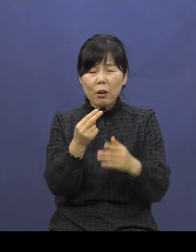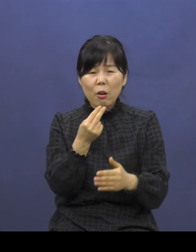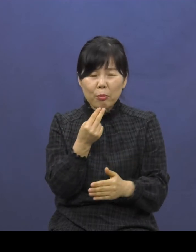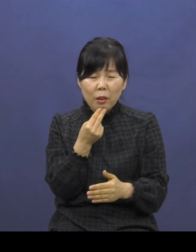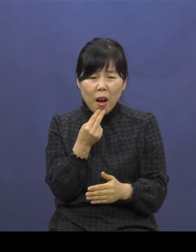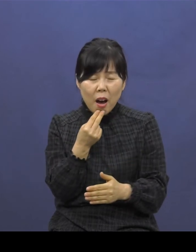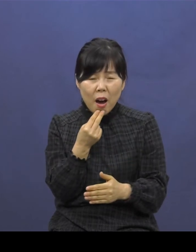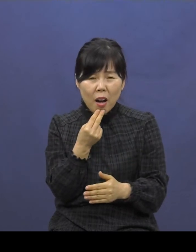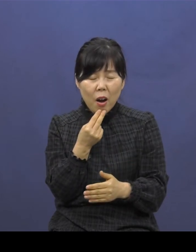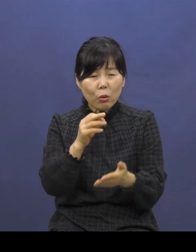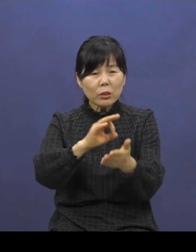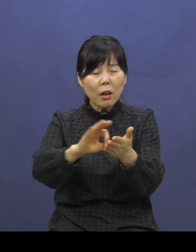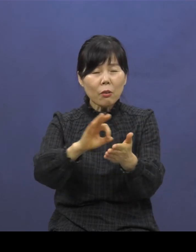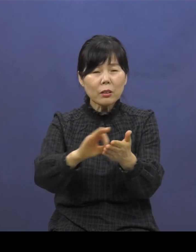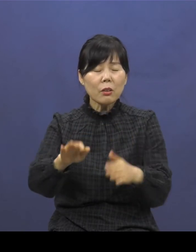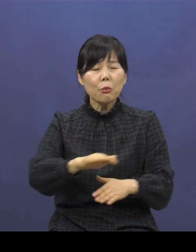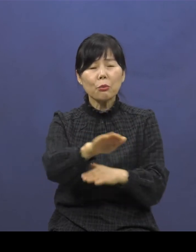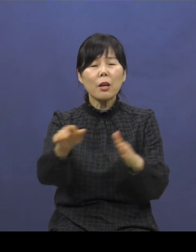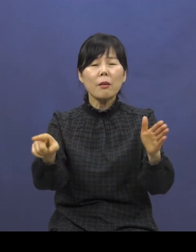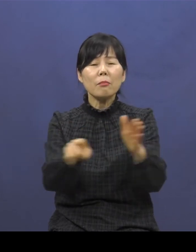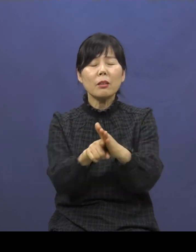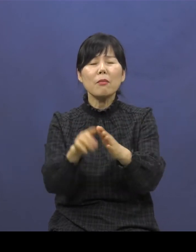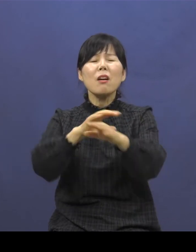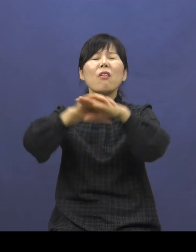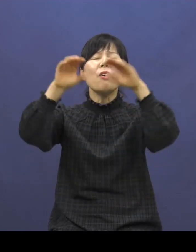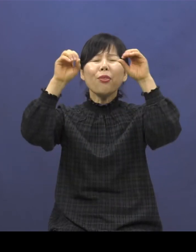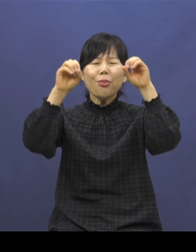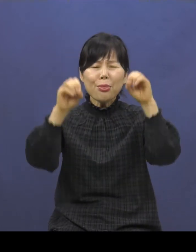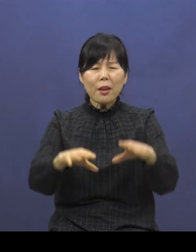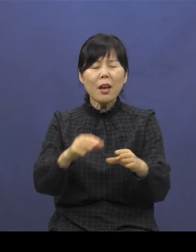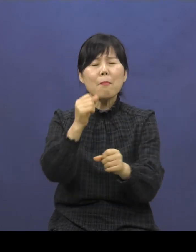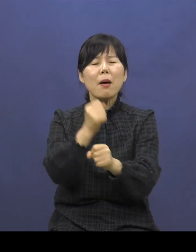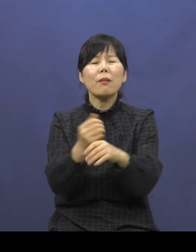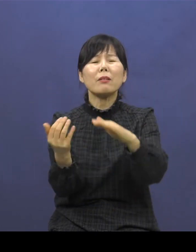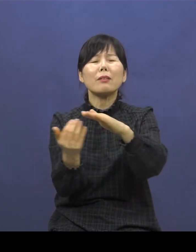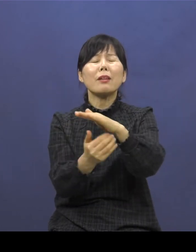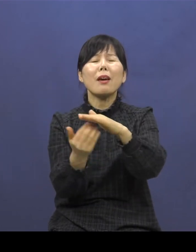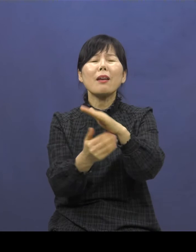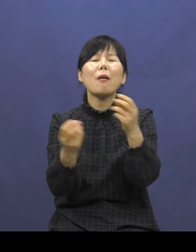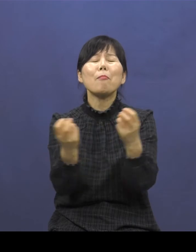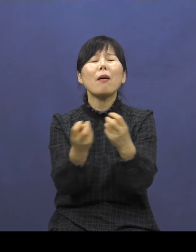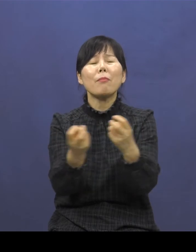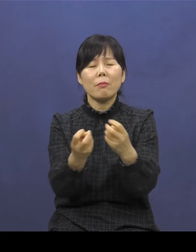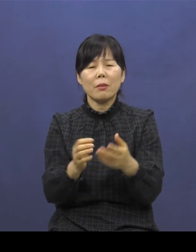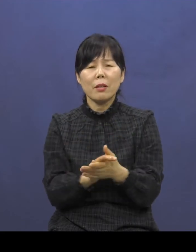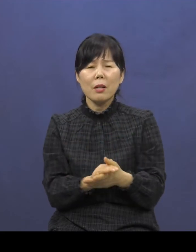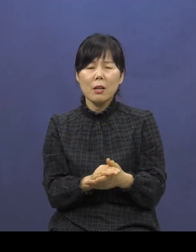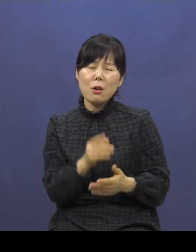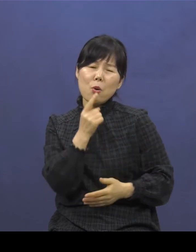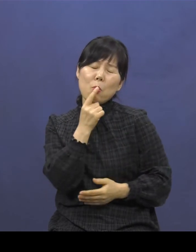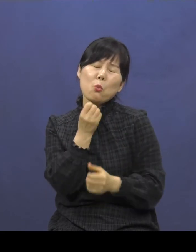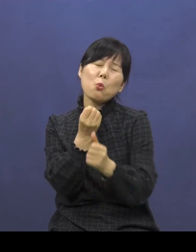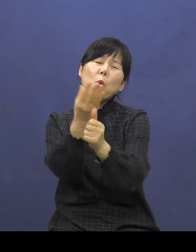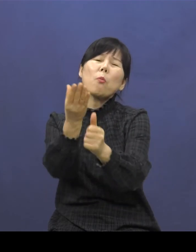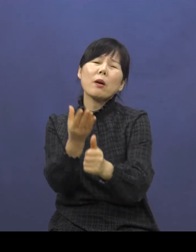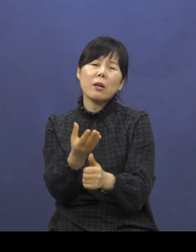우리의 모든 삶을, 우리의 모든 믿음을 다 헛것으로 만드는 그런 일을 획책하고 있다, 이걸 고발하고 있는